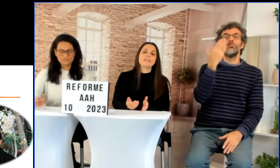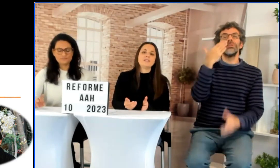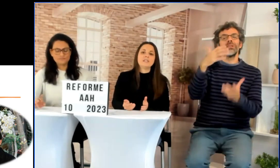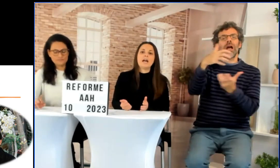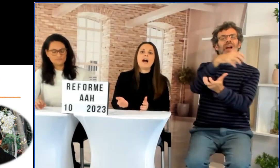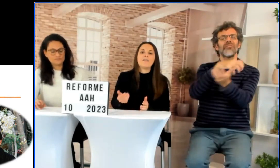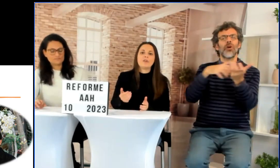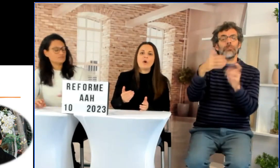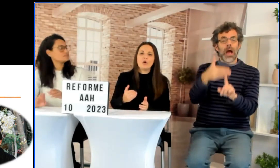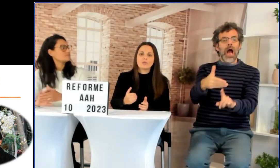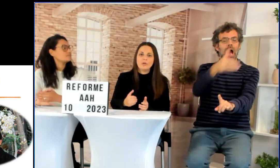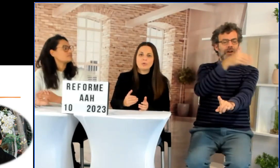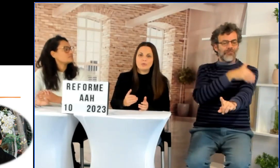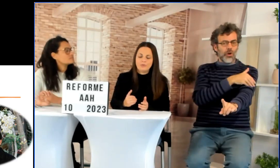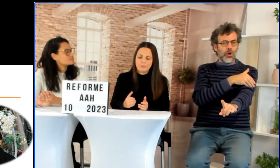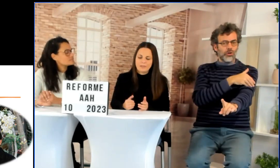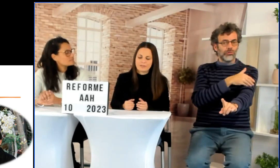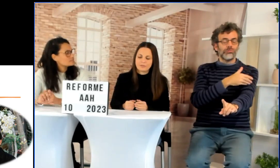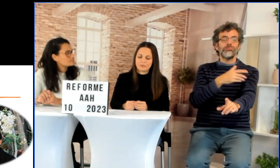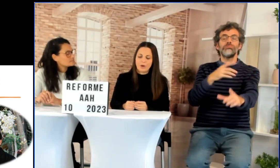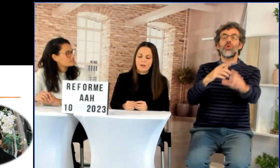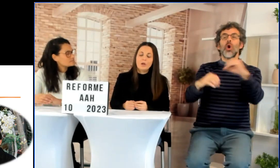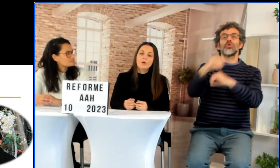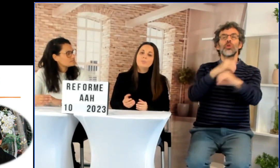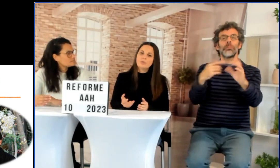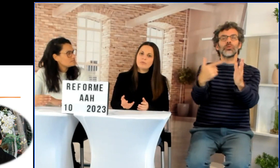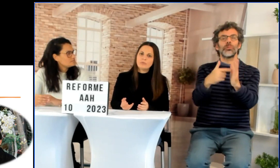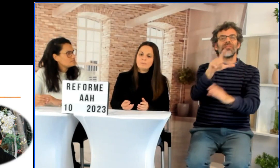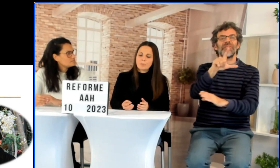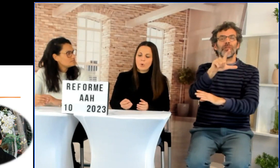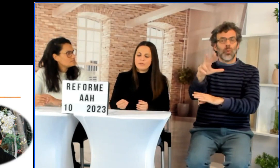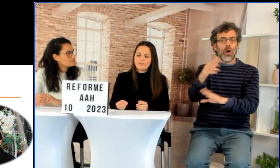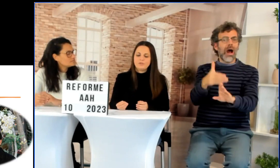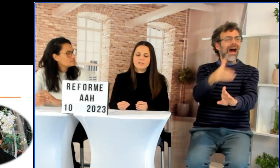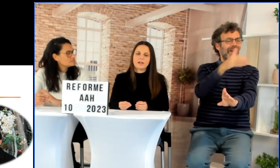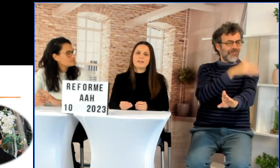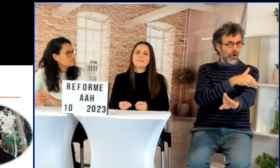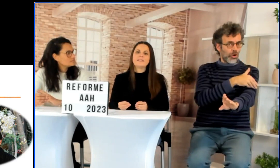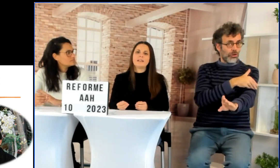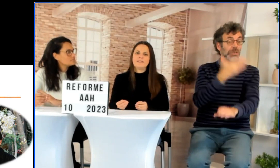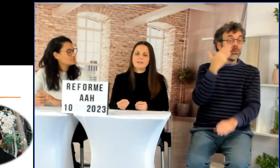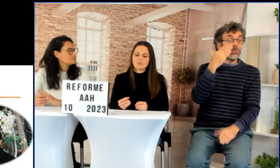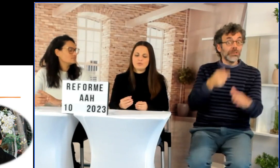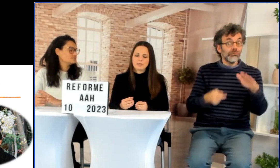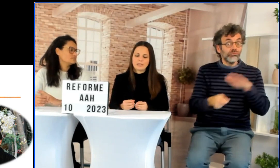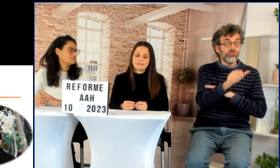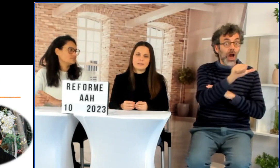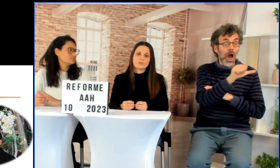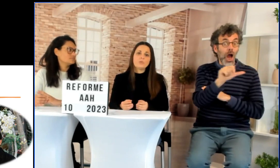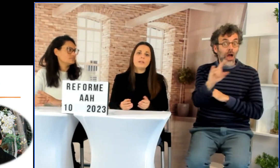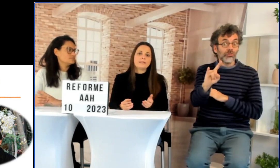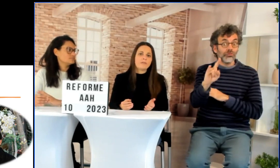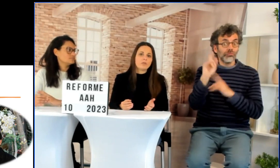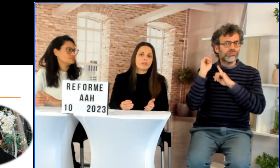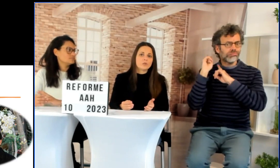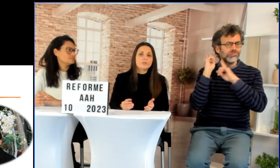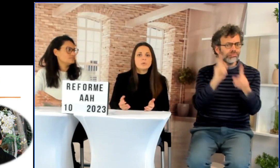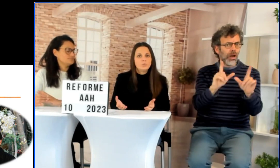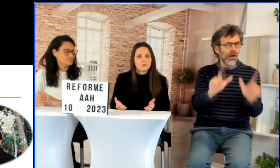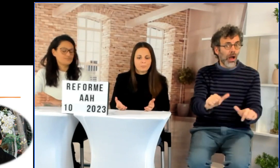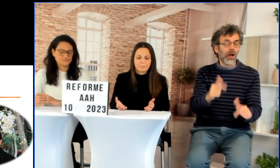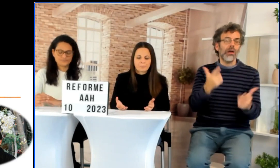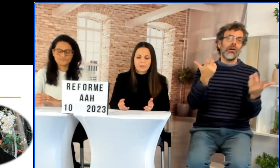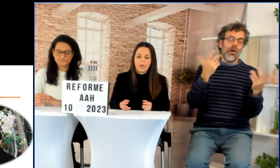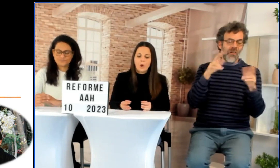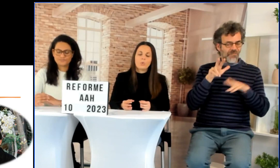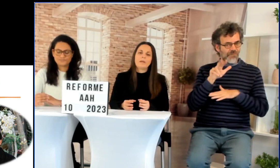réforme, c'est-à-dire avant octobre 2023, pour vous, on étudiera si la déconjugalisation est avantageuse